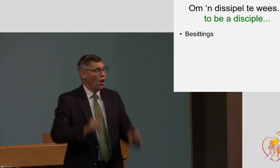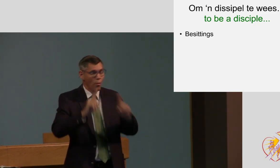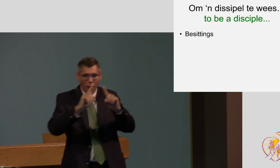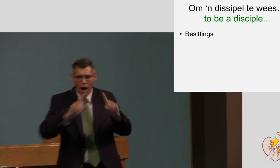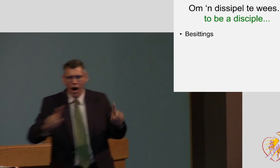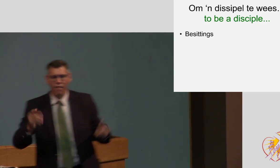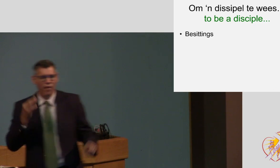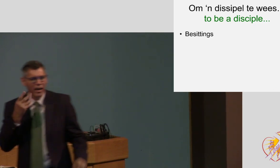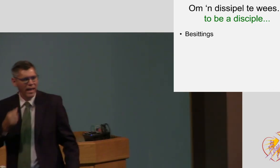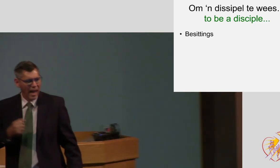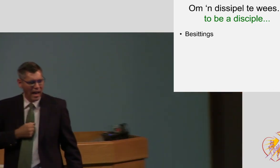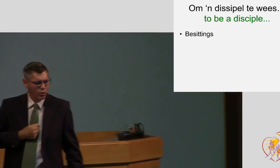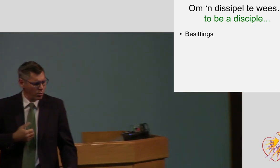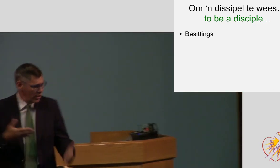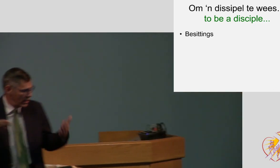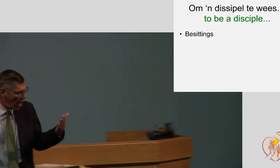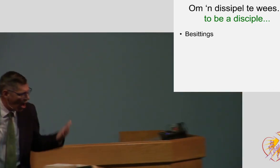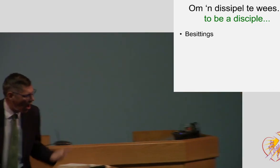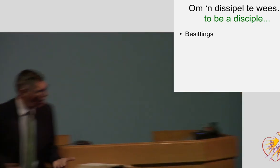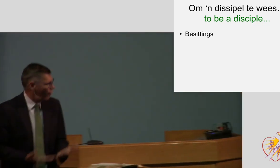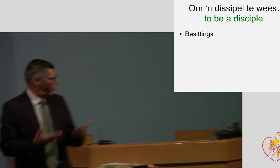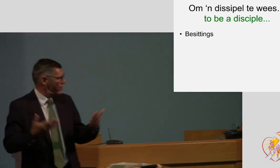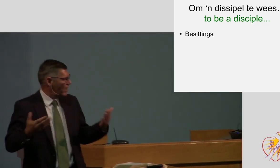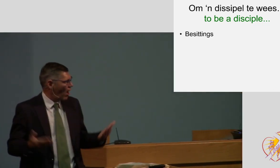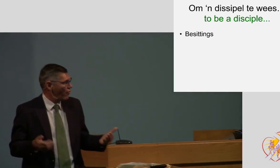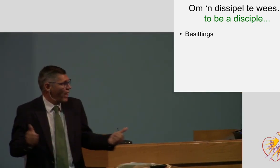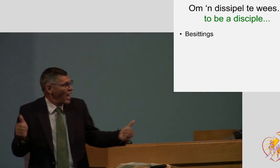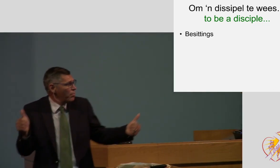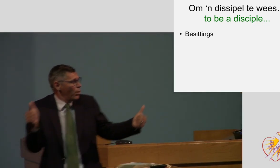Maar wanneer ek so slaaf en ek behoort,